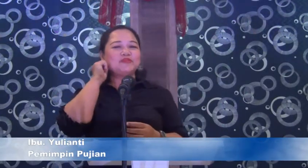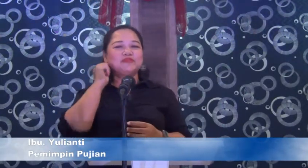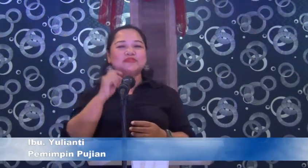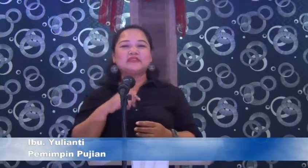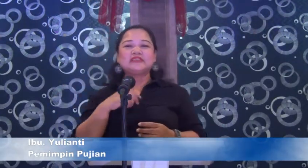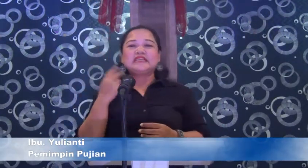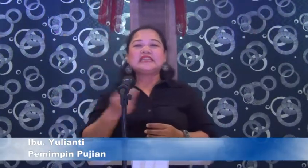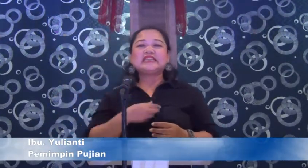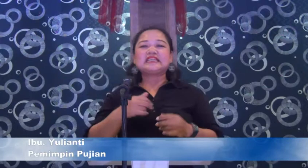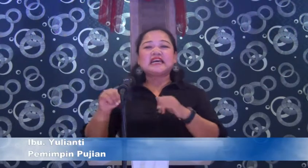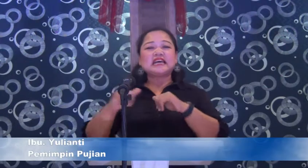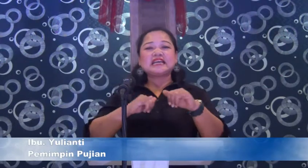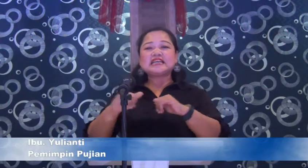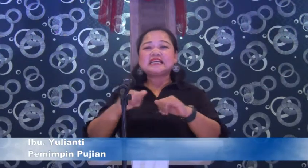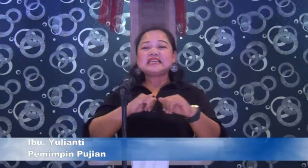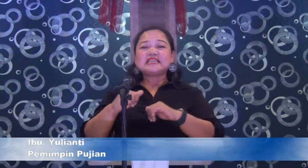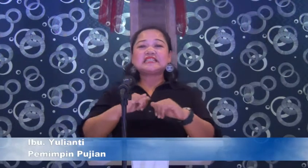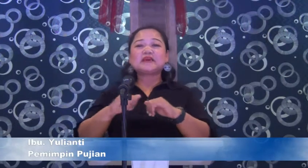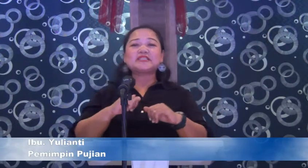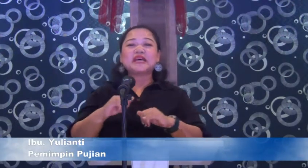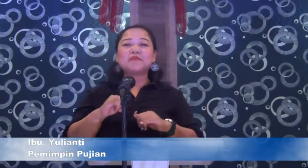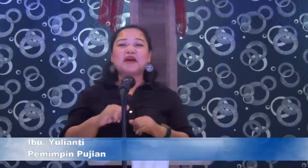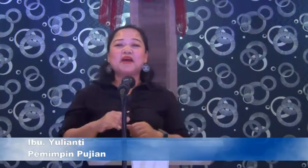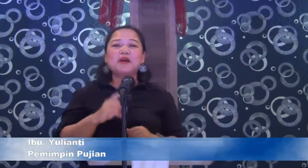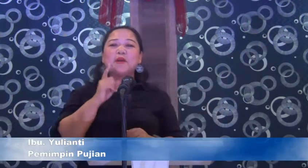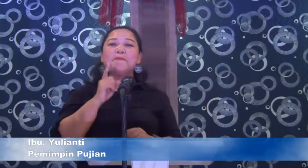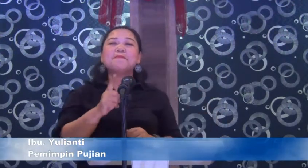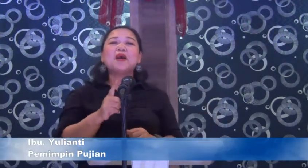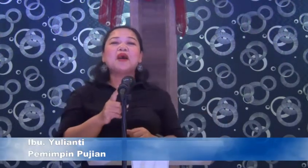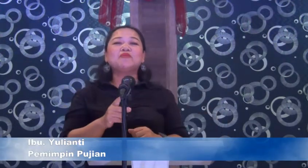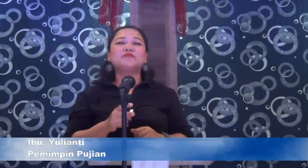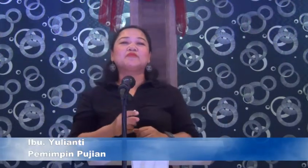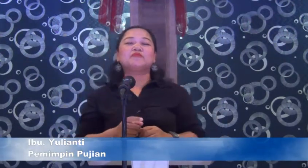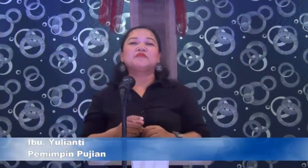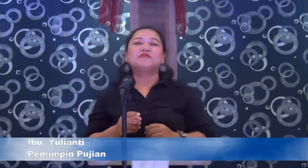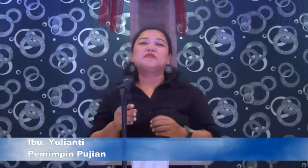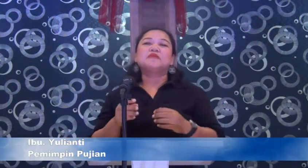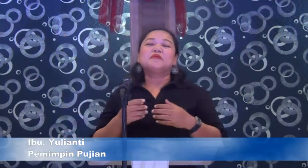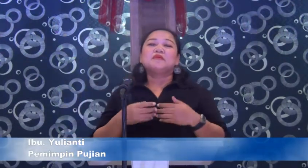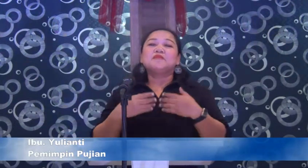Bapak Ibu, kita sama-sama mau